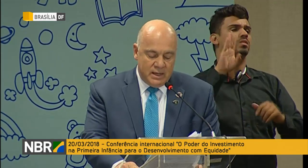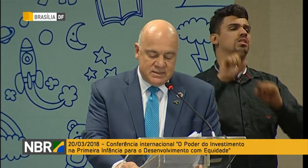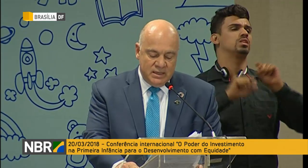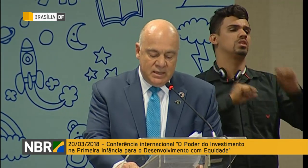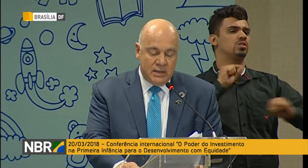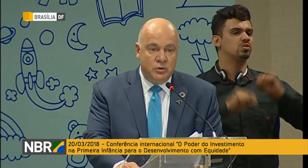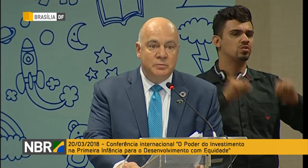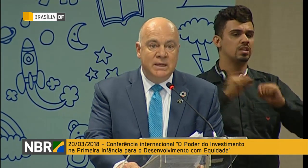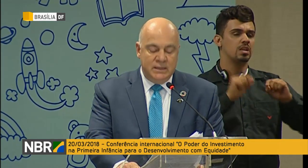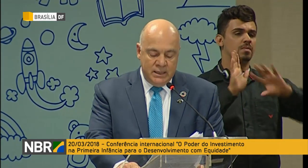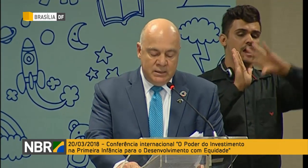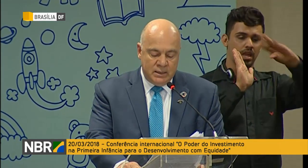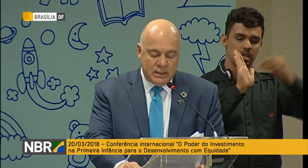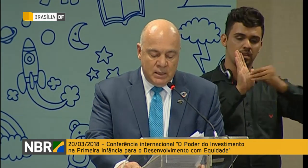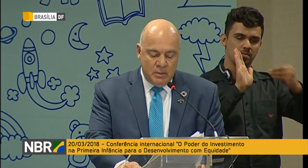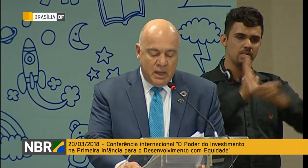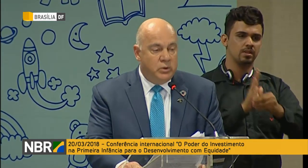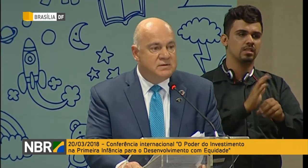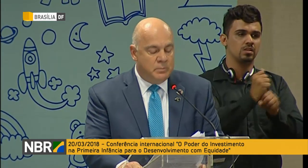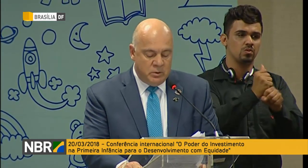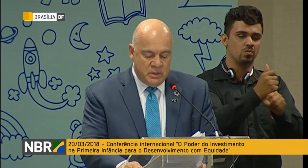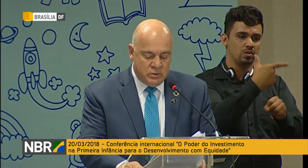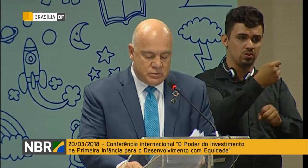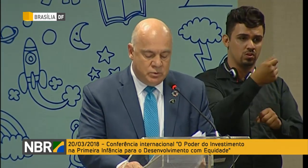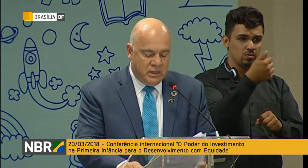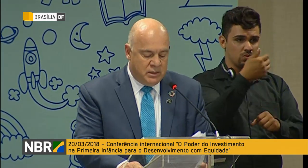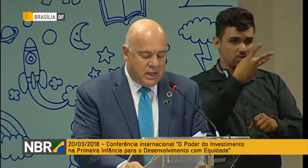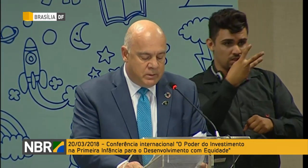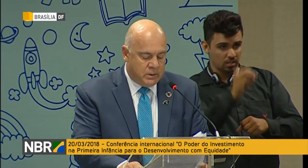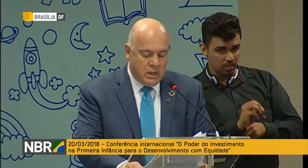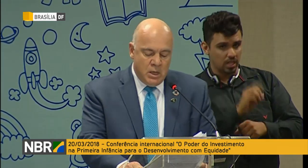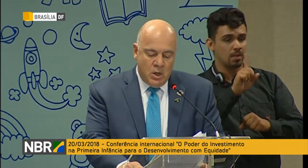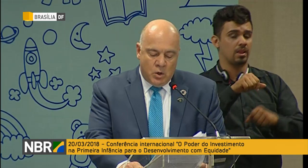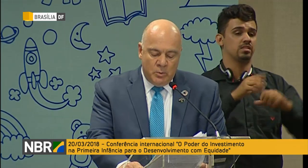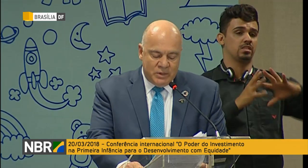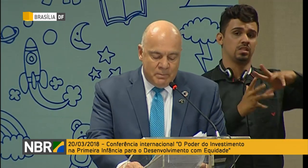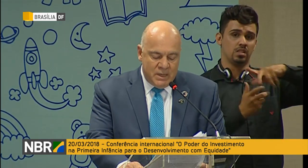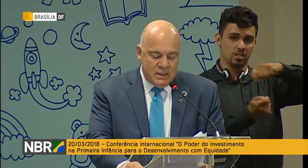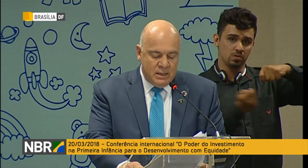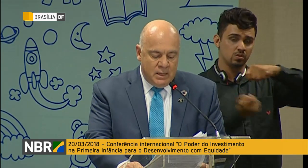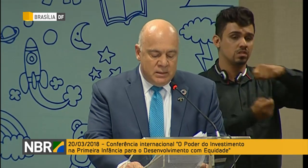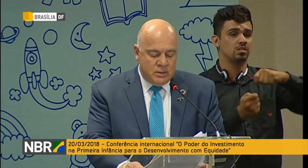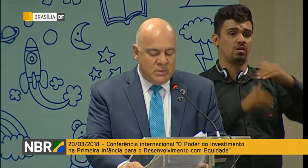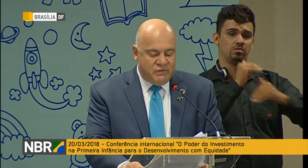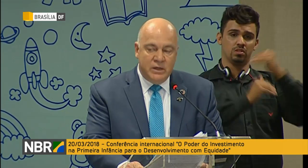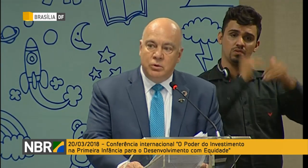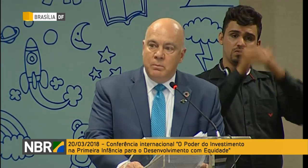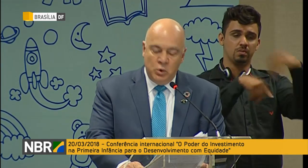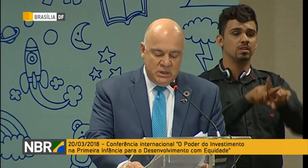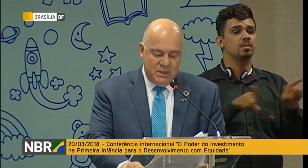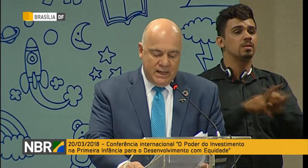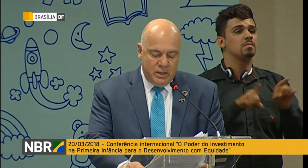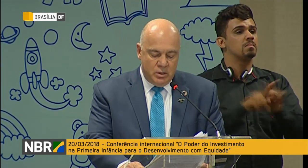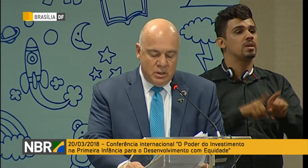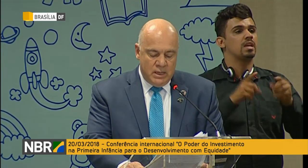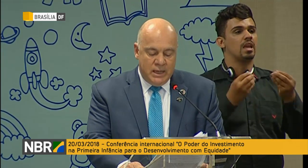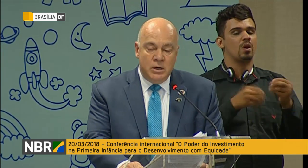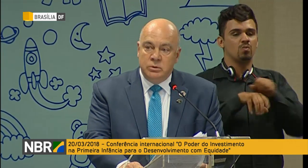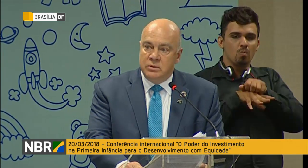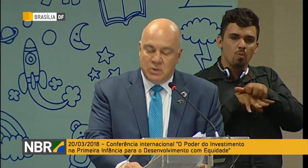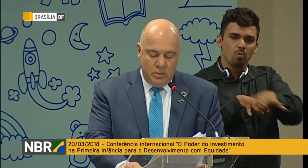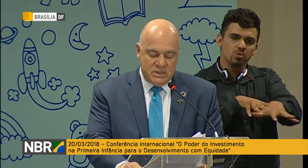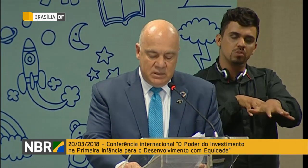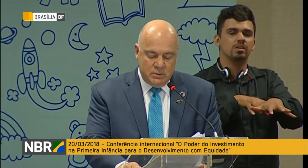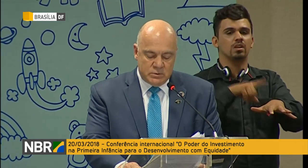implementação da Agenda 2030 para o desenvolvimento sustentável, como também tem um efeito multiplicador